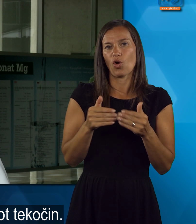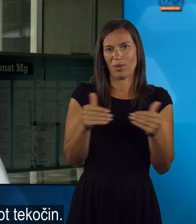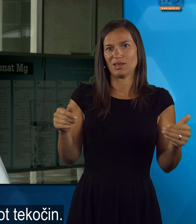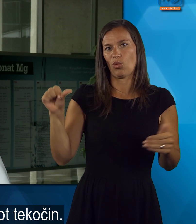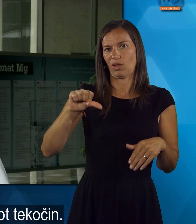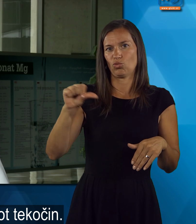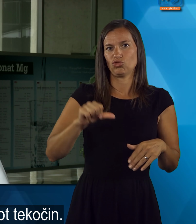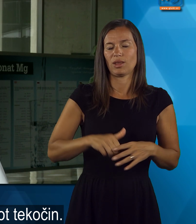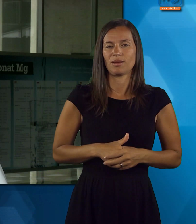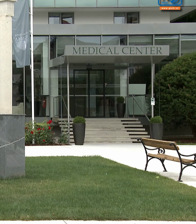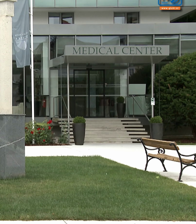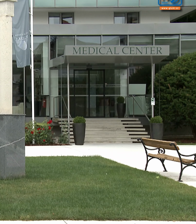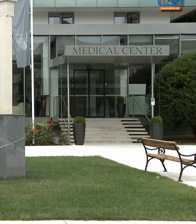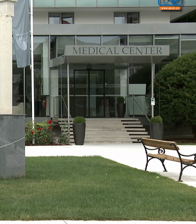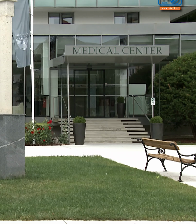omejitev tekočin.